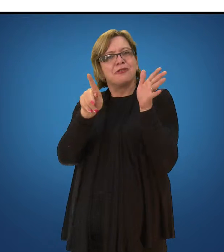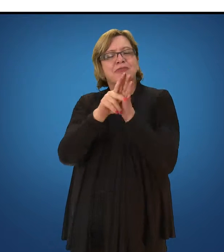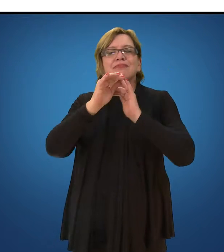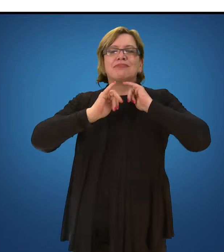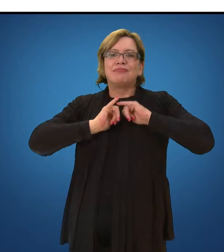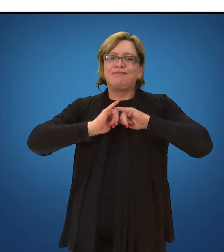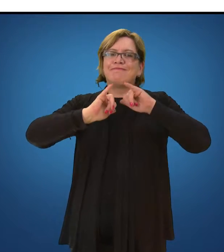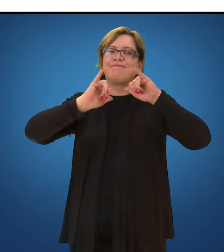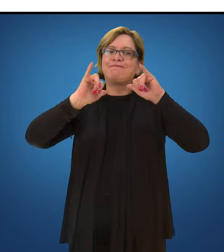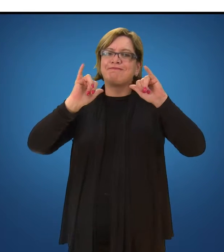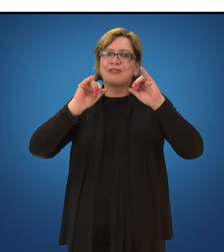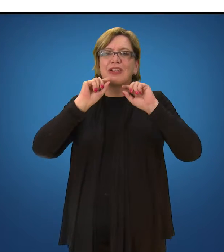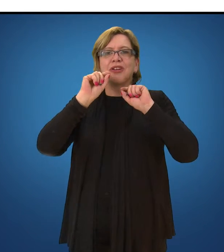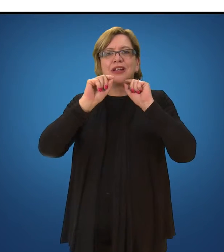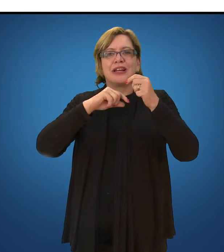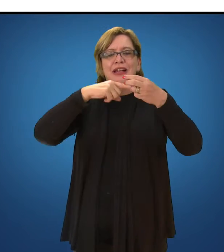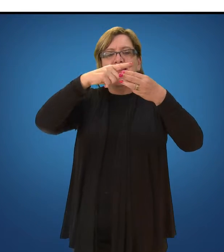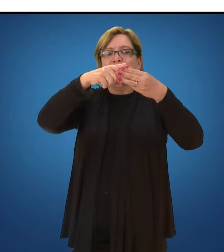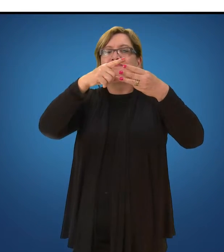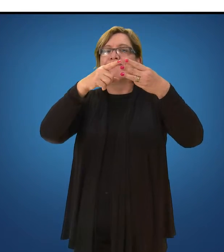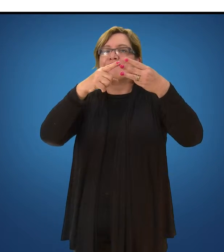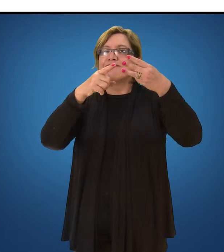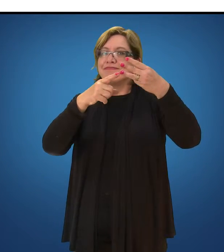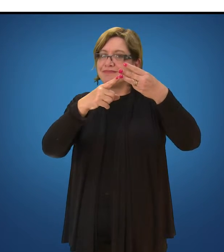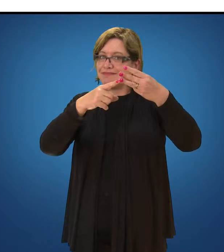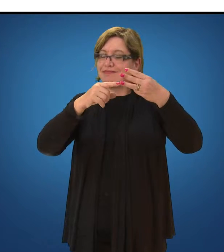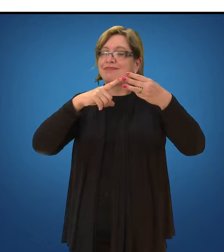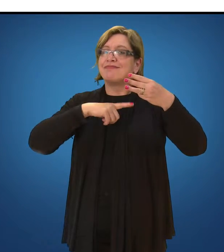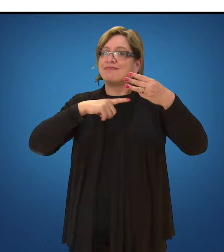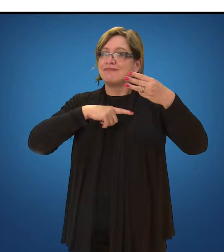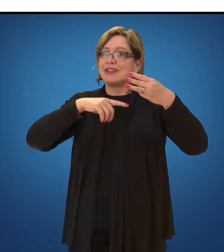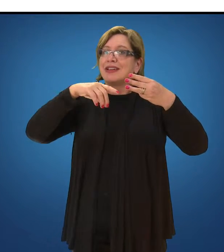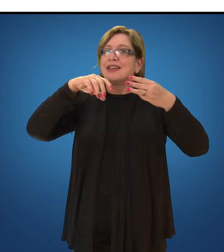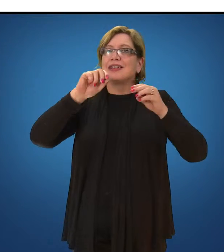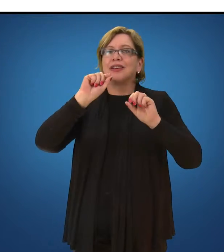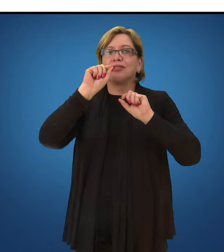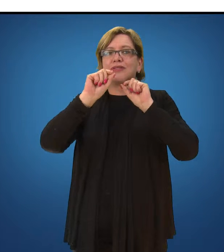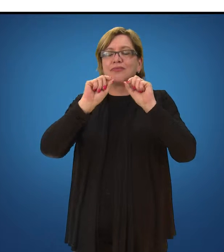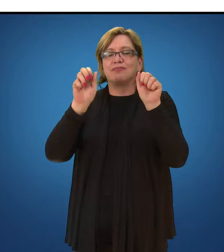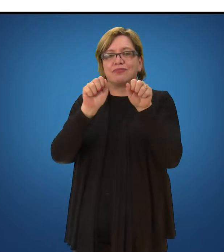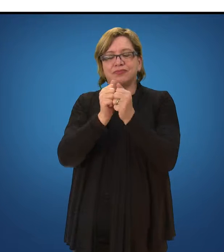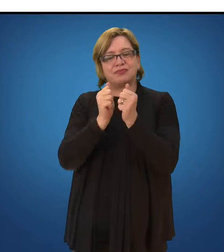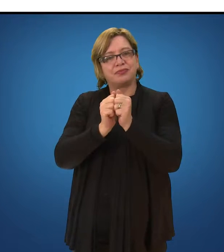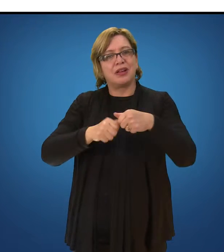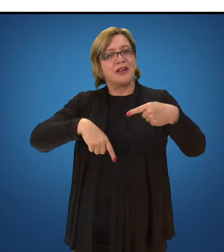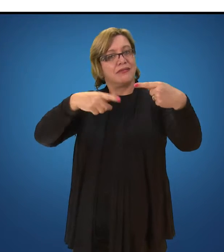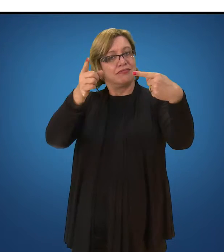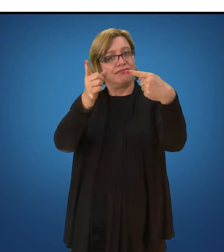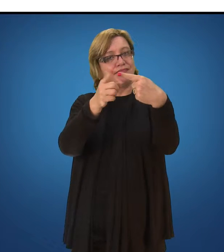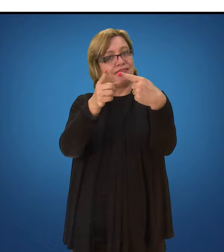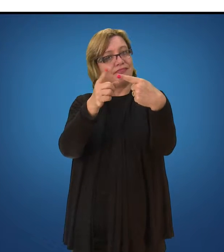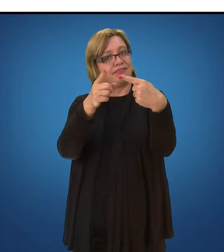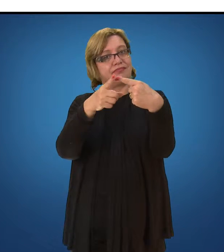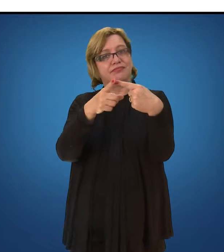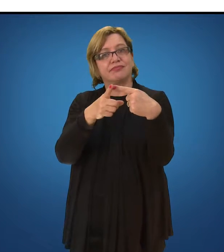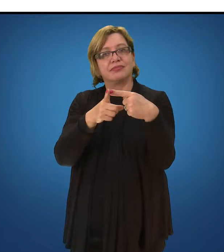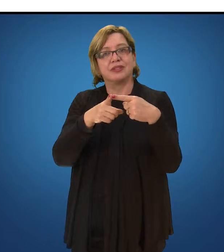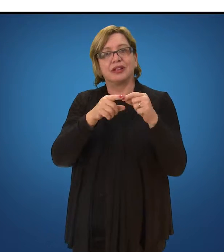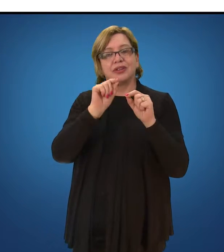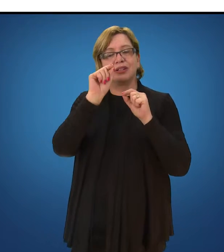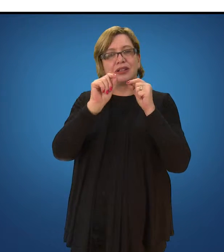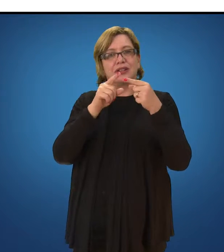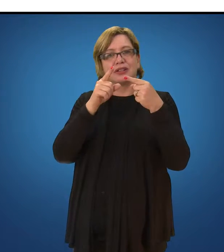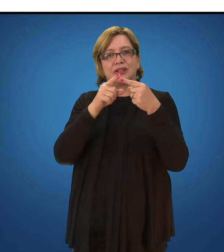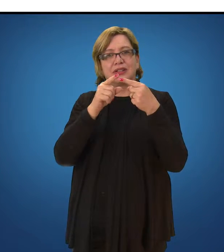informação, no qual pelo menos 3 elementos distintos, heterogêneos, estão envolvidos. Esses 3 elementos